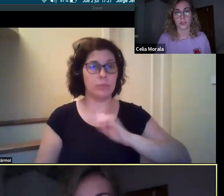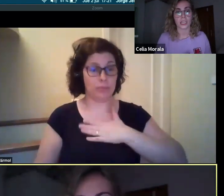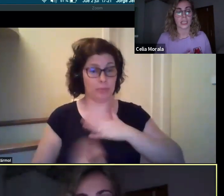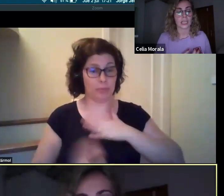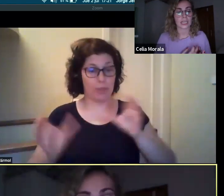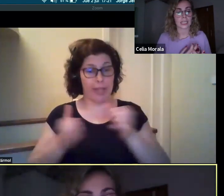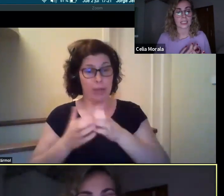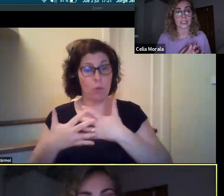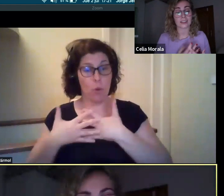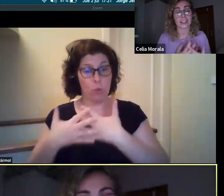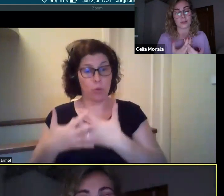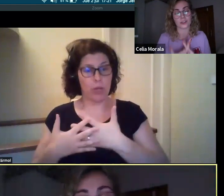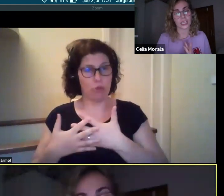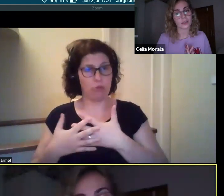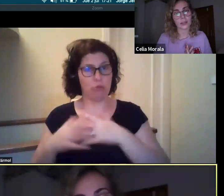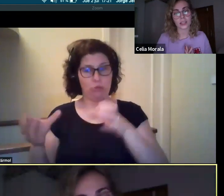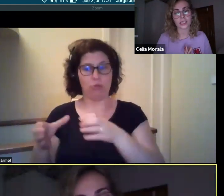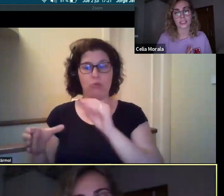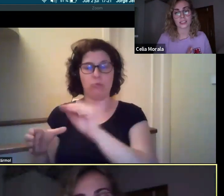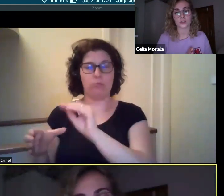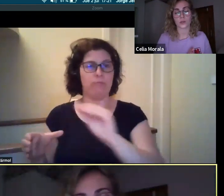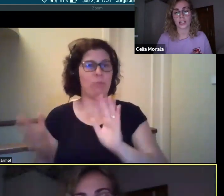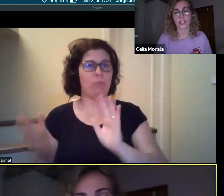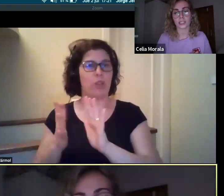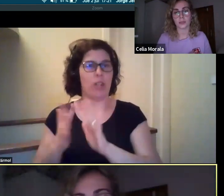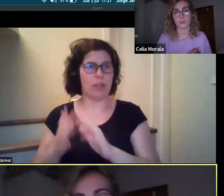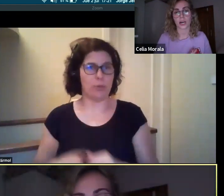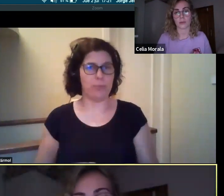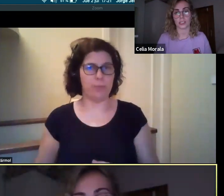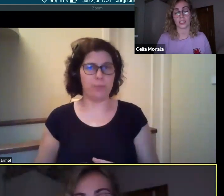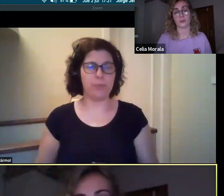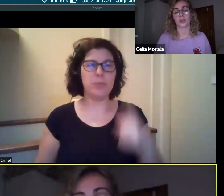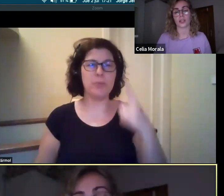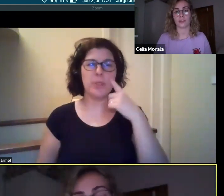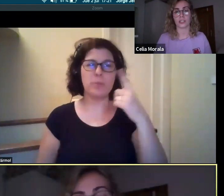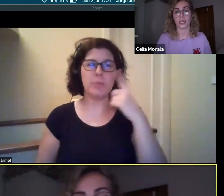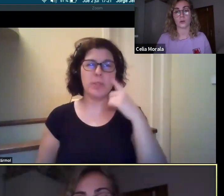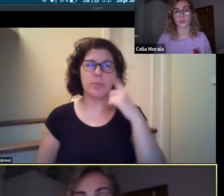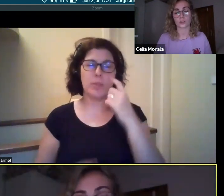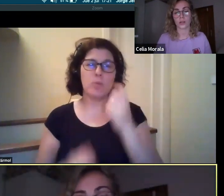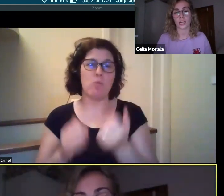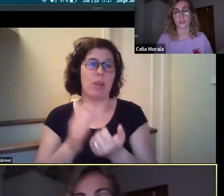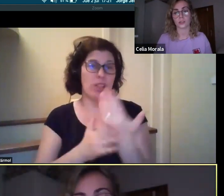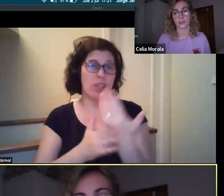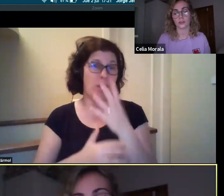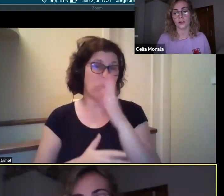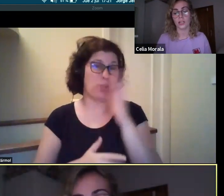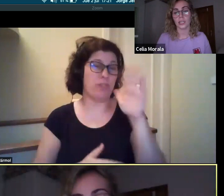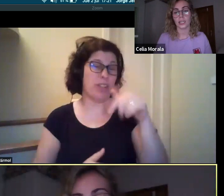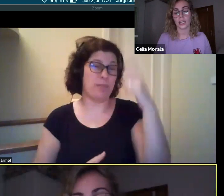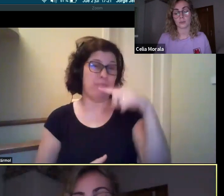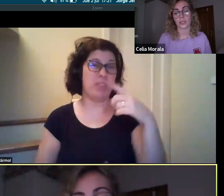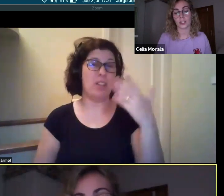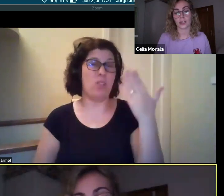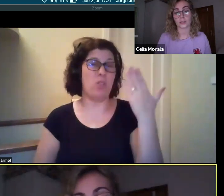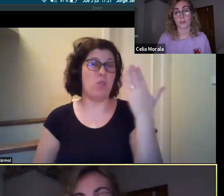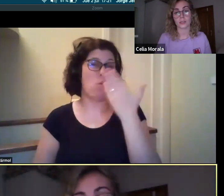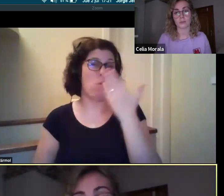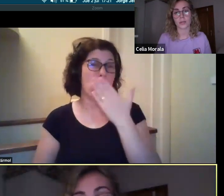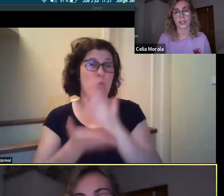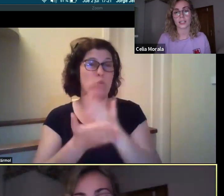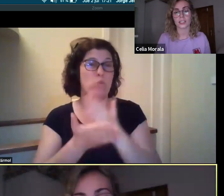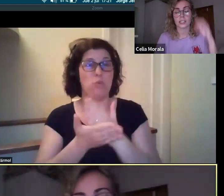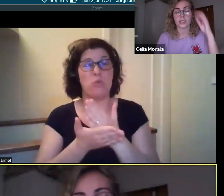voluntariado. La mayoría de veces suele darse por la mañana, porque al final el curso escolar, sobre todo en las edades